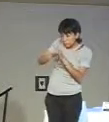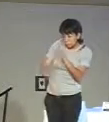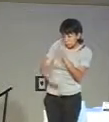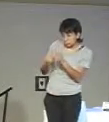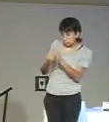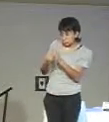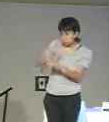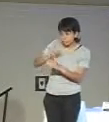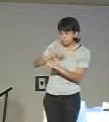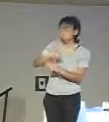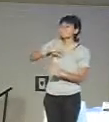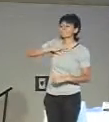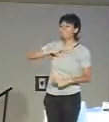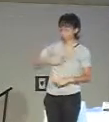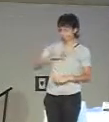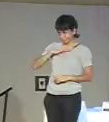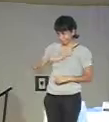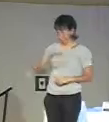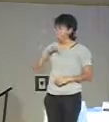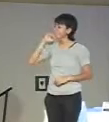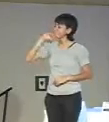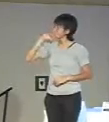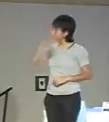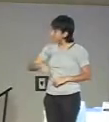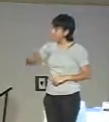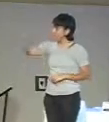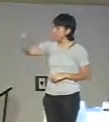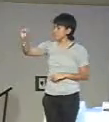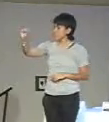sífilis. Y en ese sentido quiero hacer